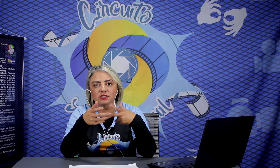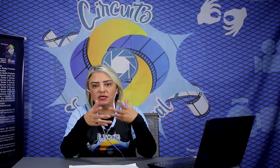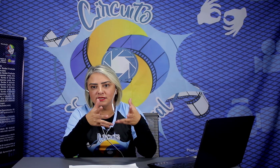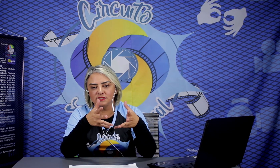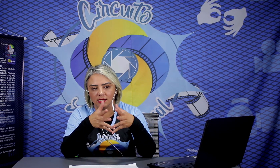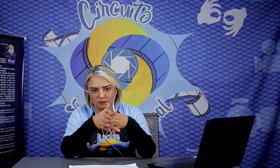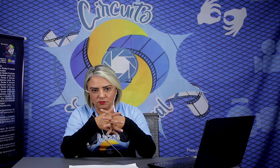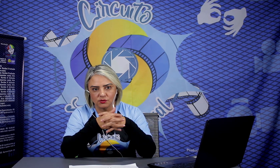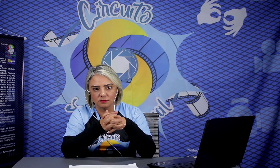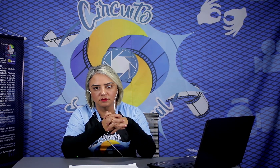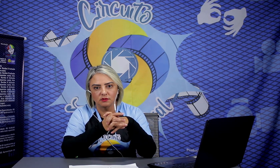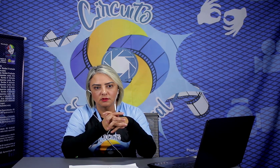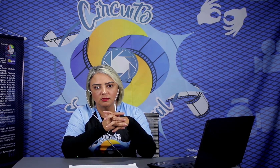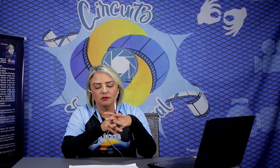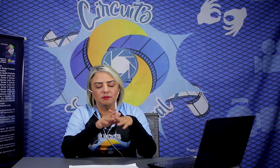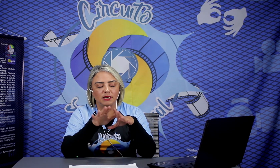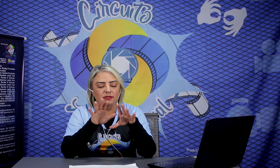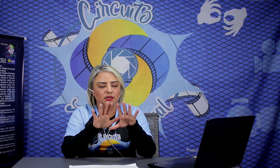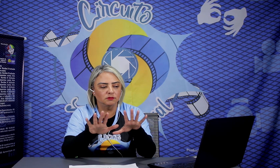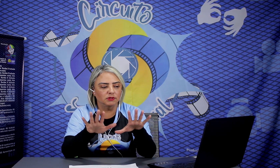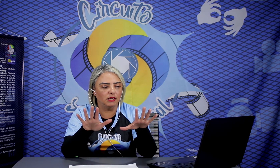sinais termos, para não ter erro.